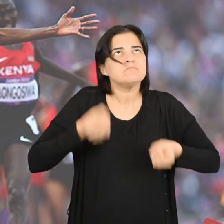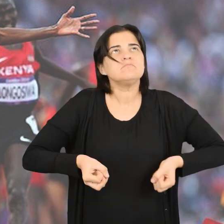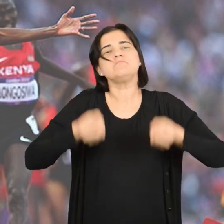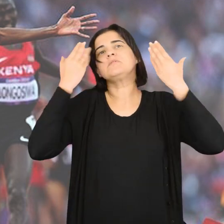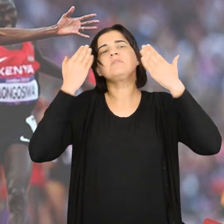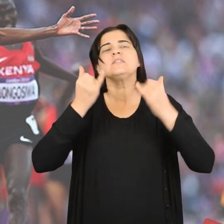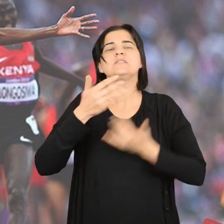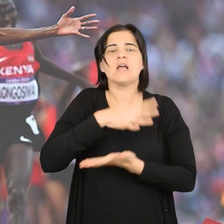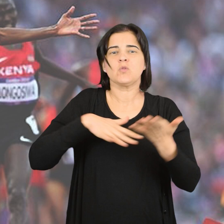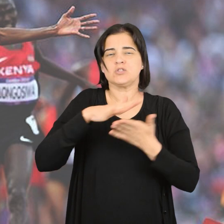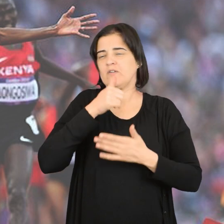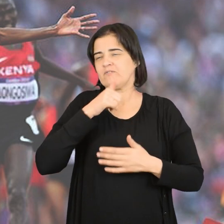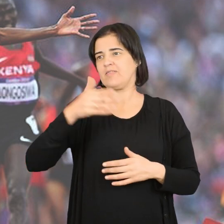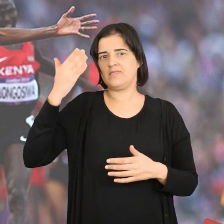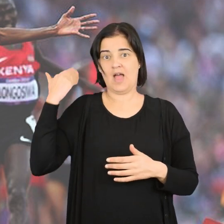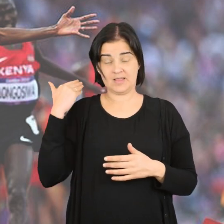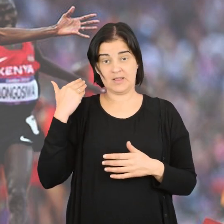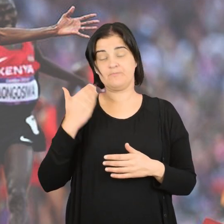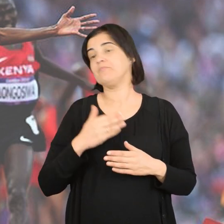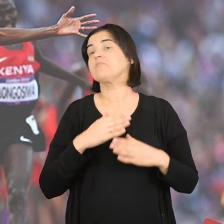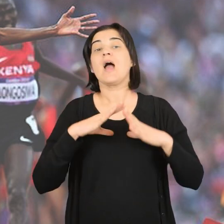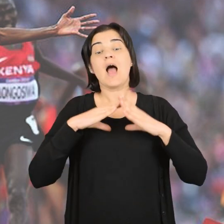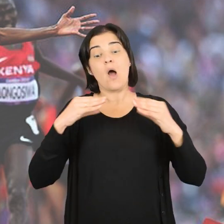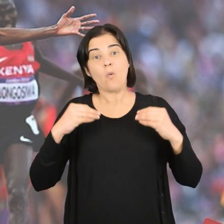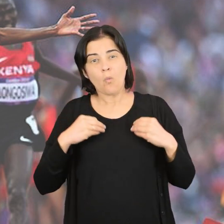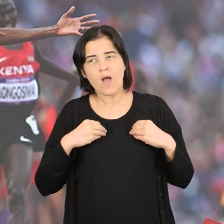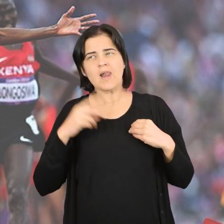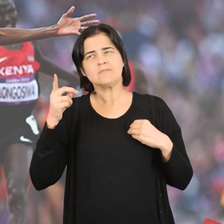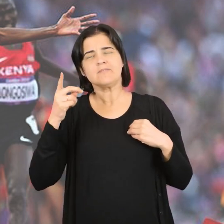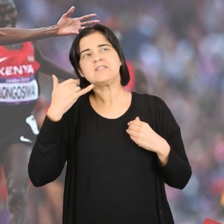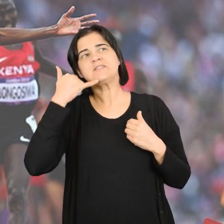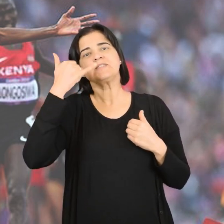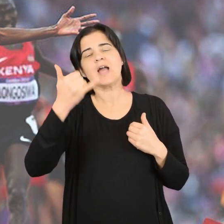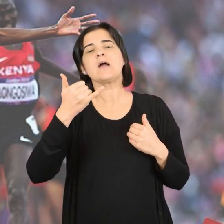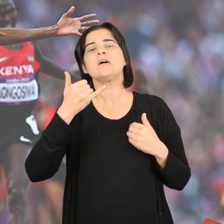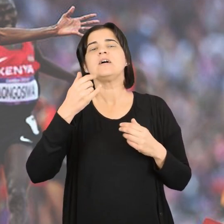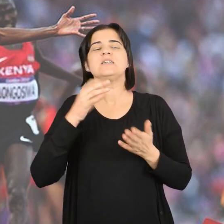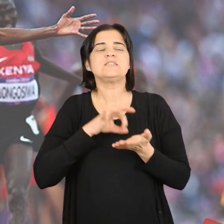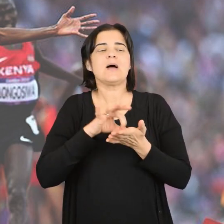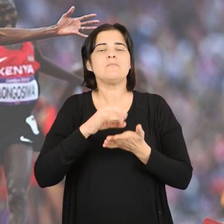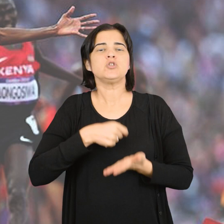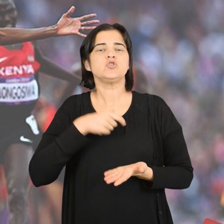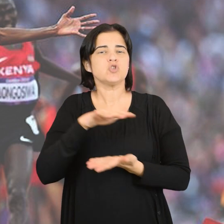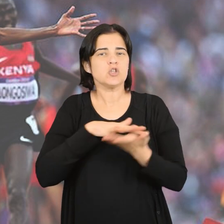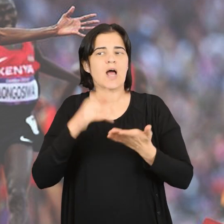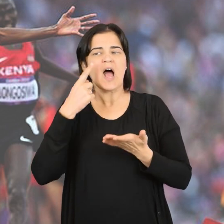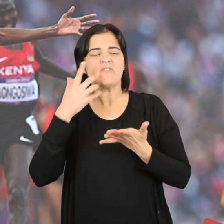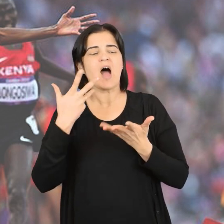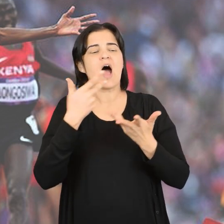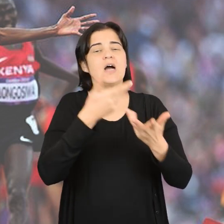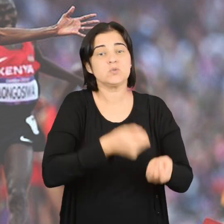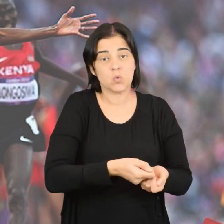le permitía huir de su pasado desde la escuela contactan a servicios sociales